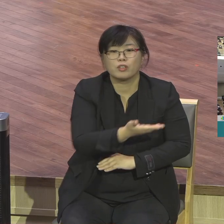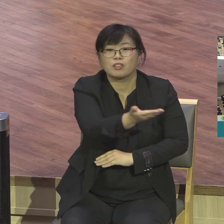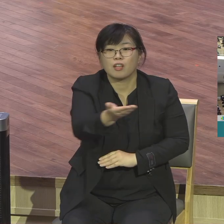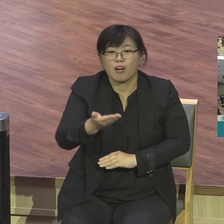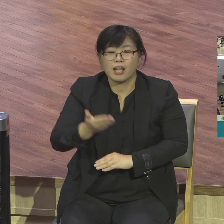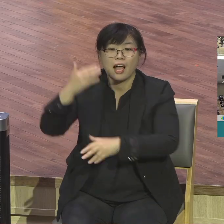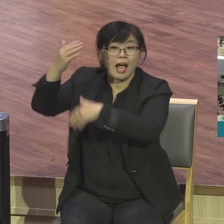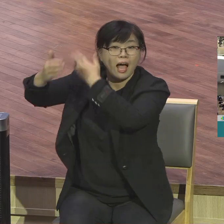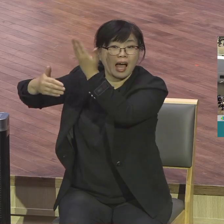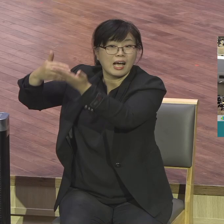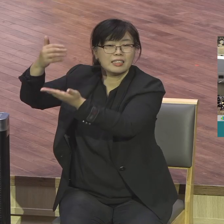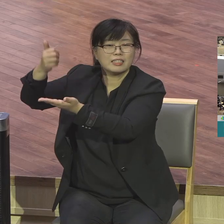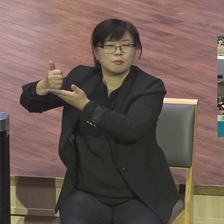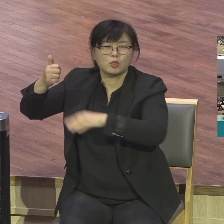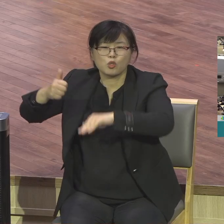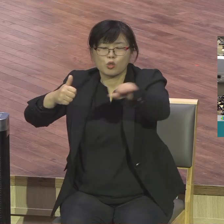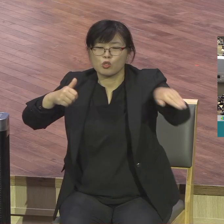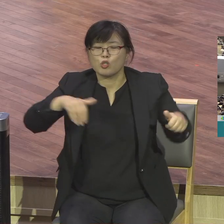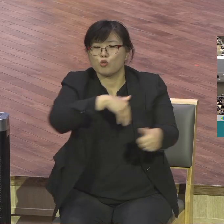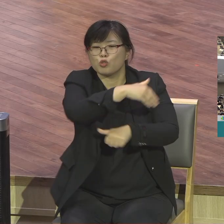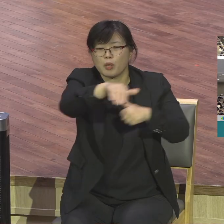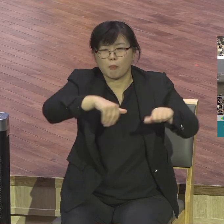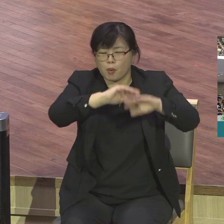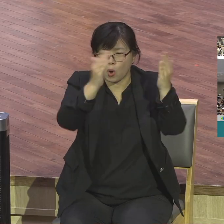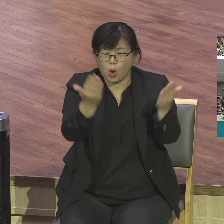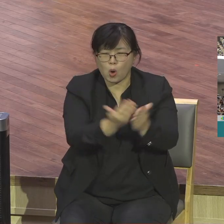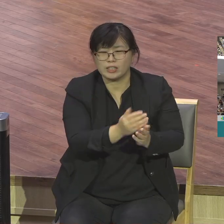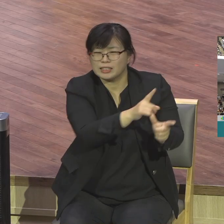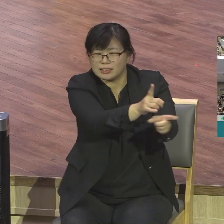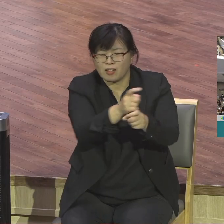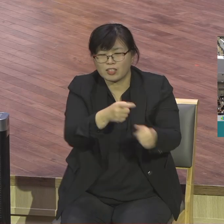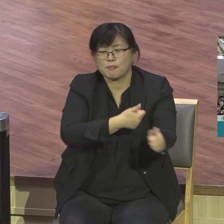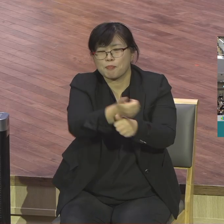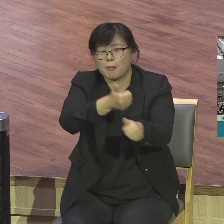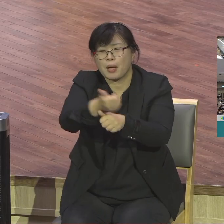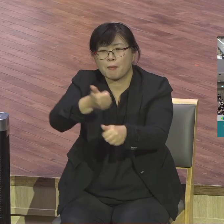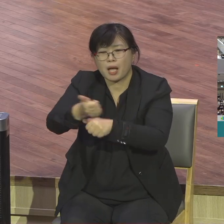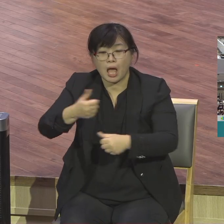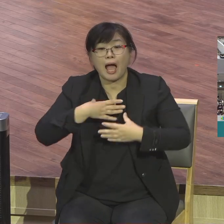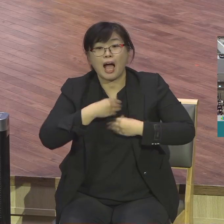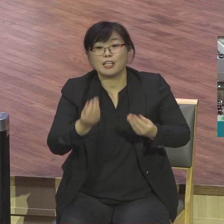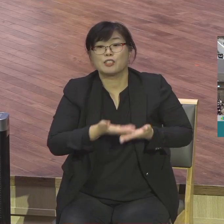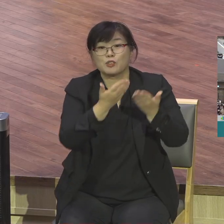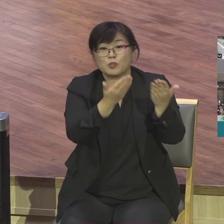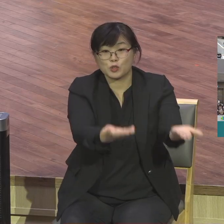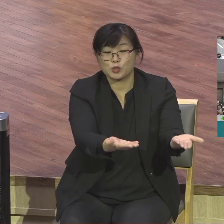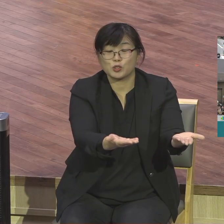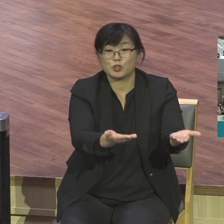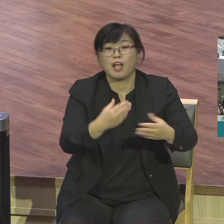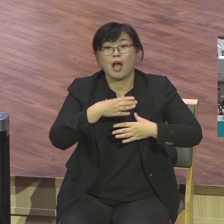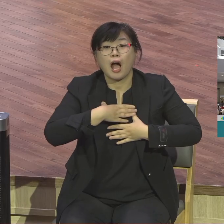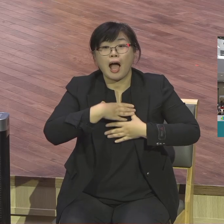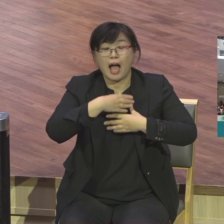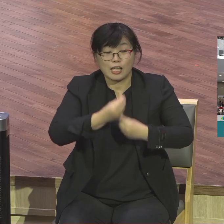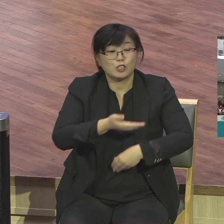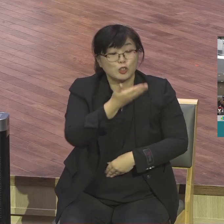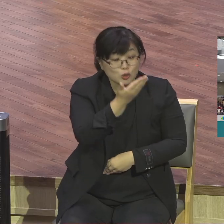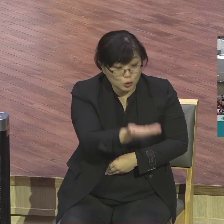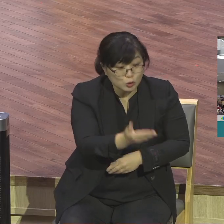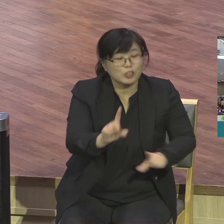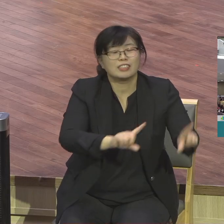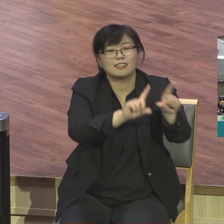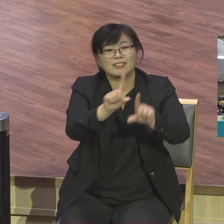너희 주위의 모든 대적을 이기게 하시고 너희에게 안식을 주사 너희를 평안하게 거주하실 때에